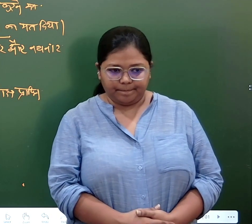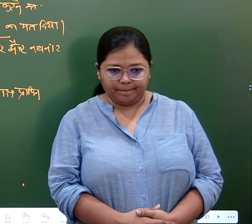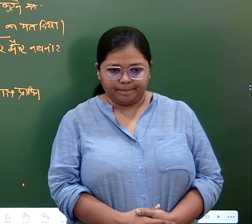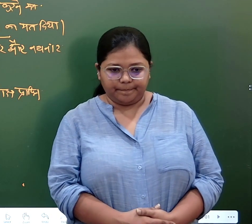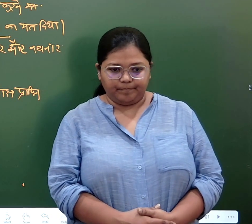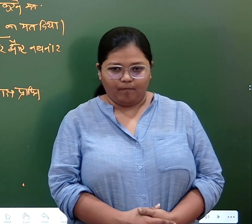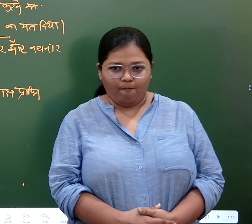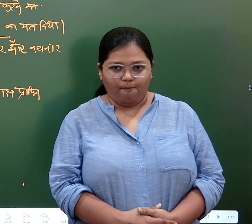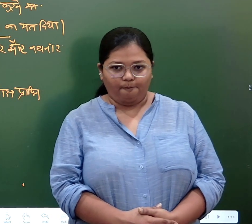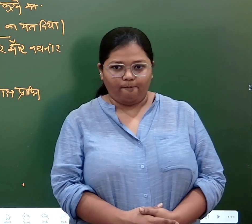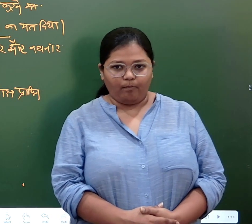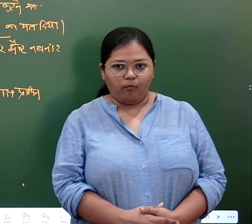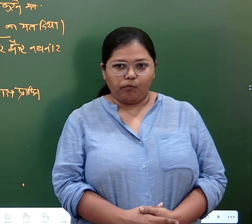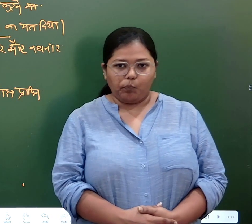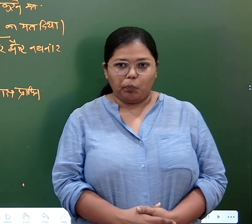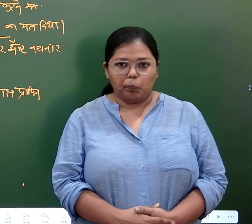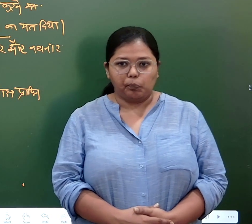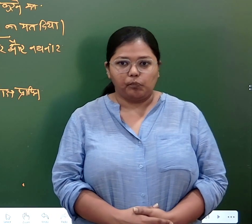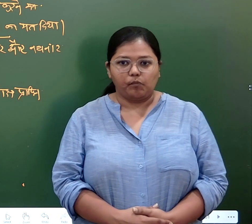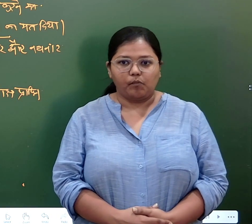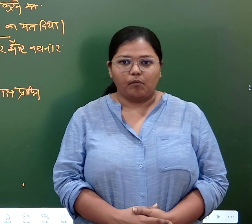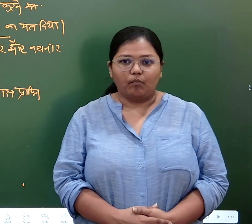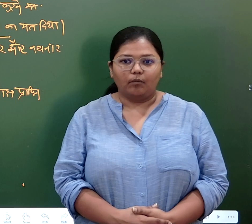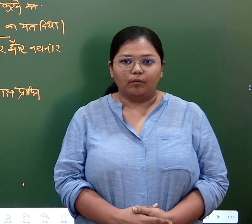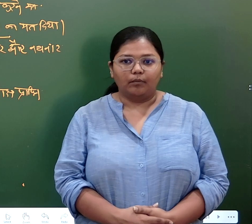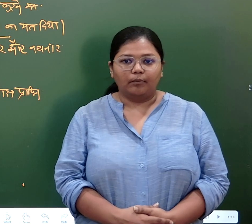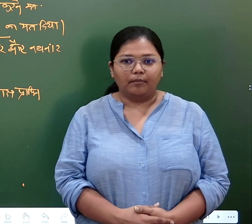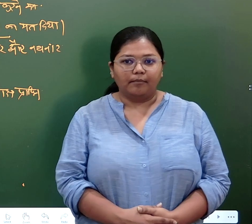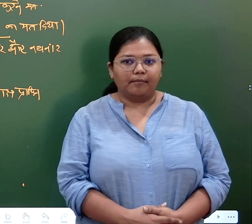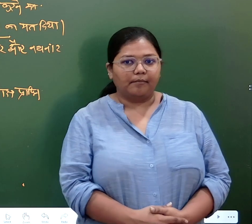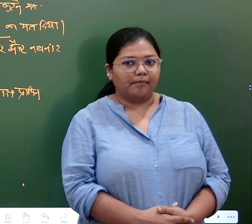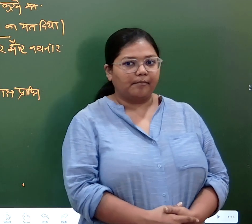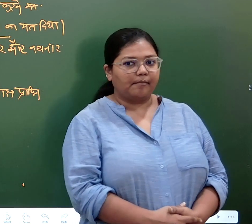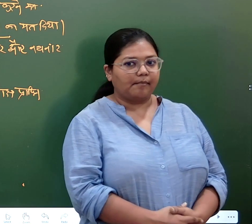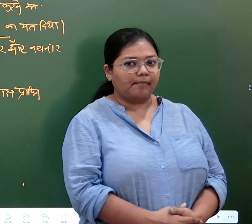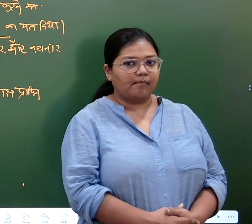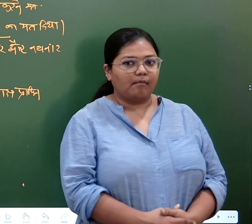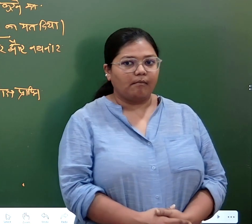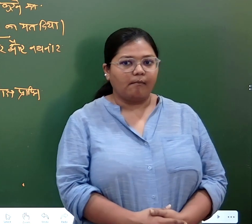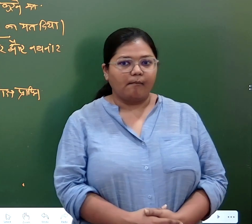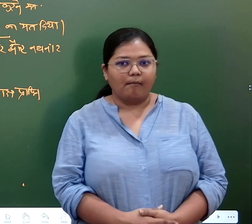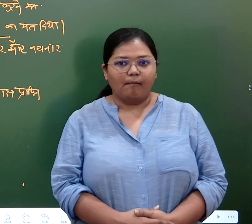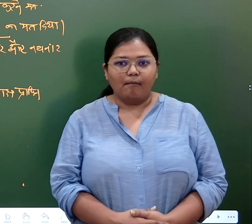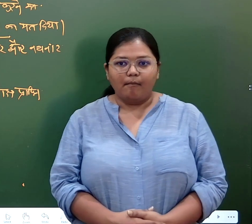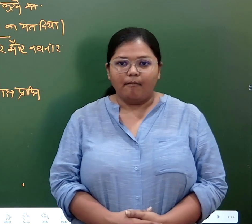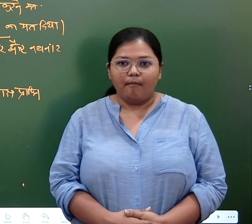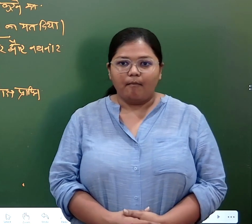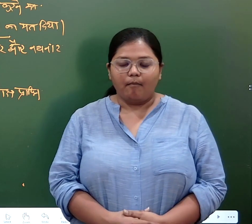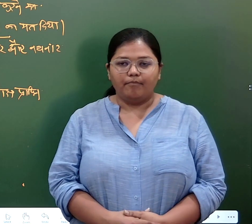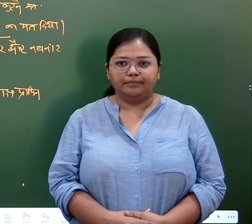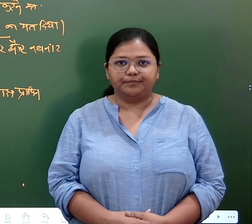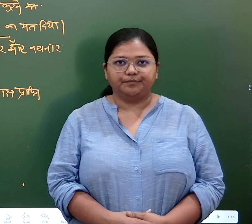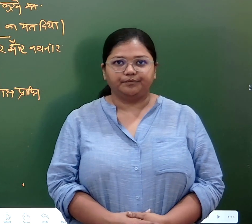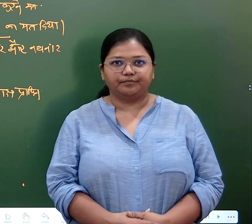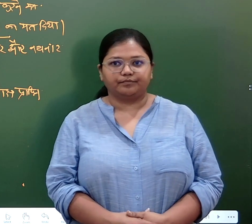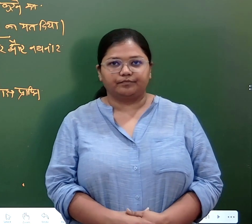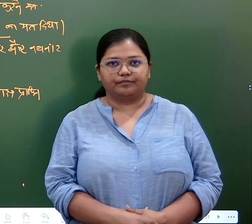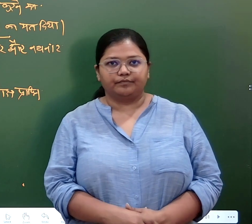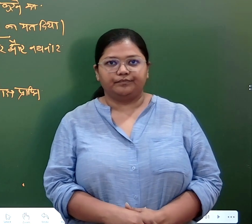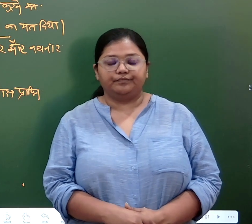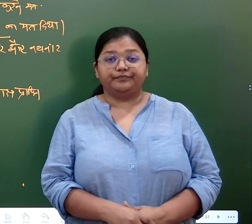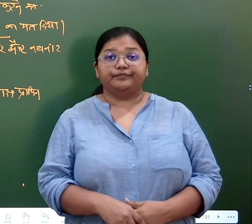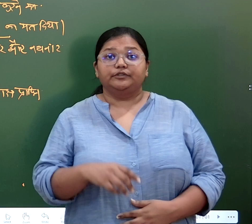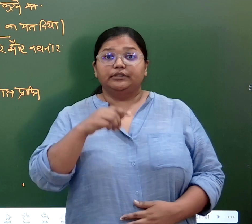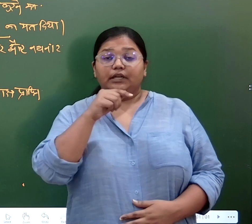कि ईश्वर का कोई रूप नहीं होता, है ना। ईश्वर का कोई रूप नहीं होता, सगुण भक्ति वाले ये मानते हैं कि ईश्वर का कोई रूप